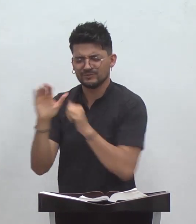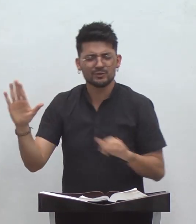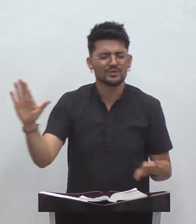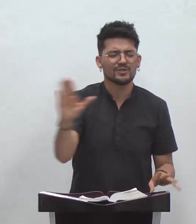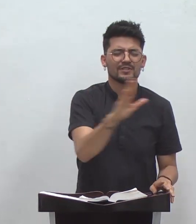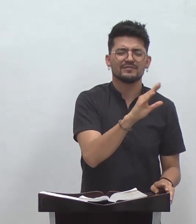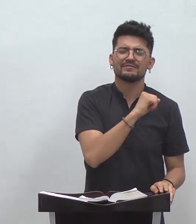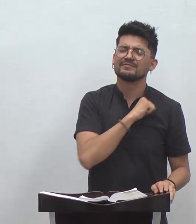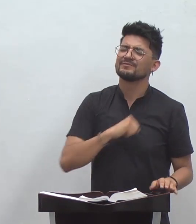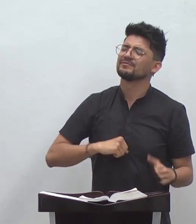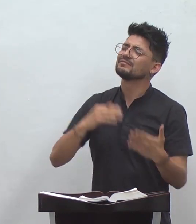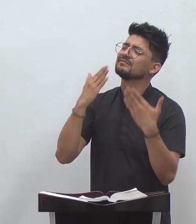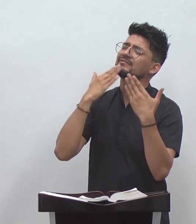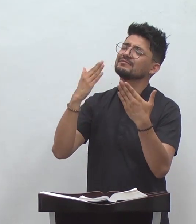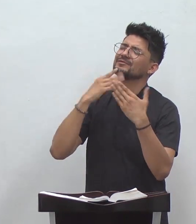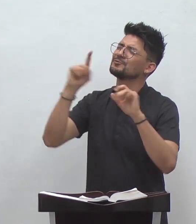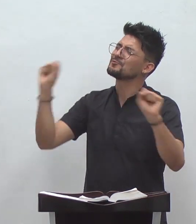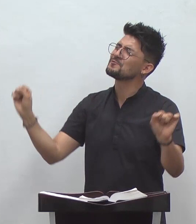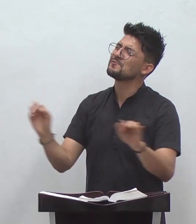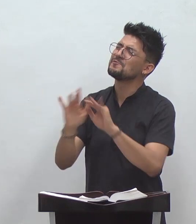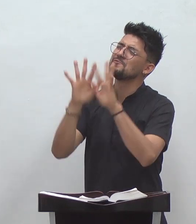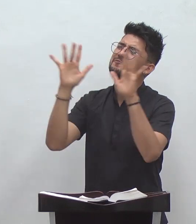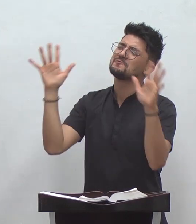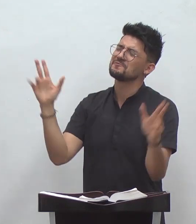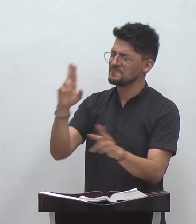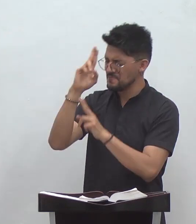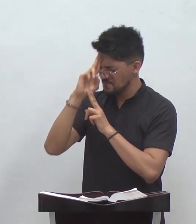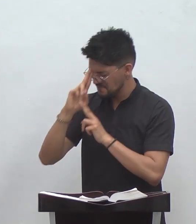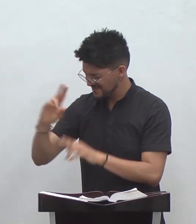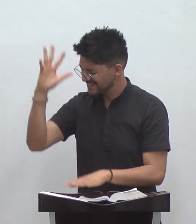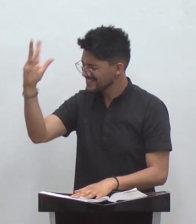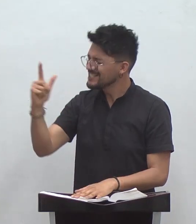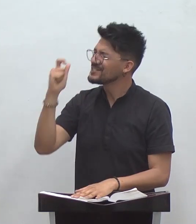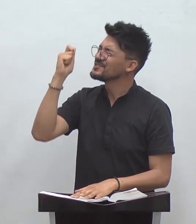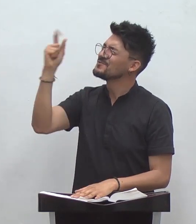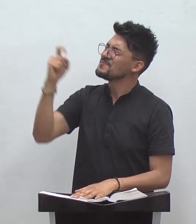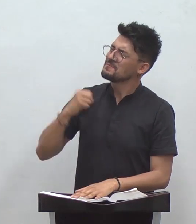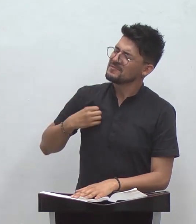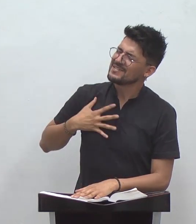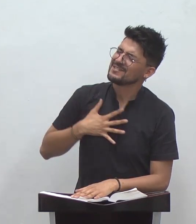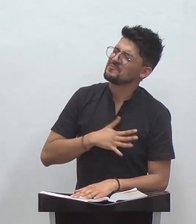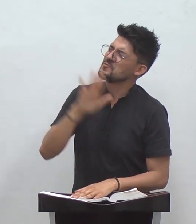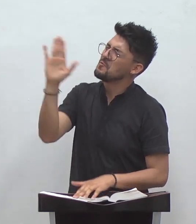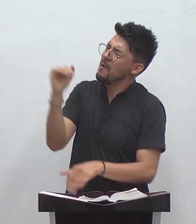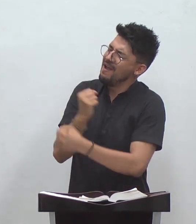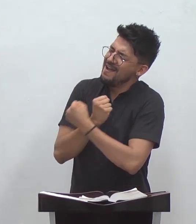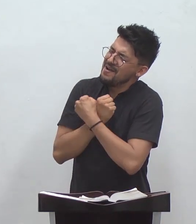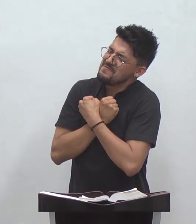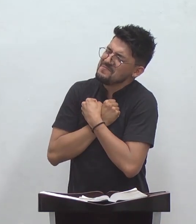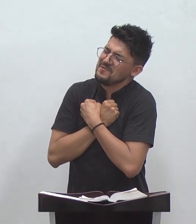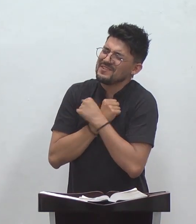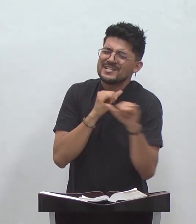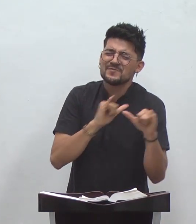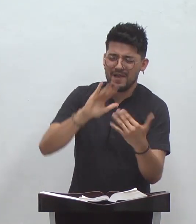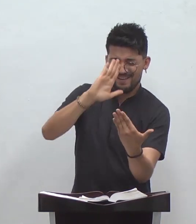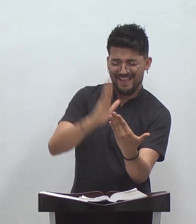esta casa, porque tú prometiste estar con nosotros. Tú prometiste ayudarnos y por eso hoy te damos gloria, honra y loor.